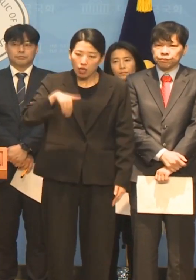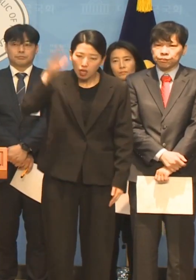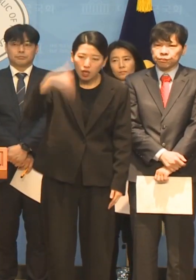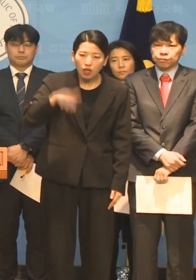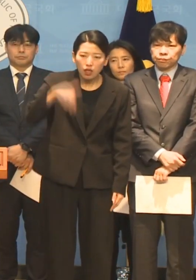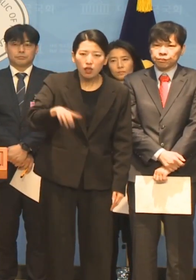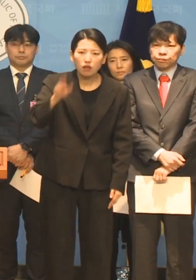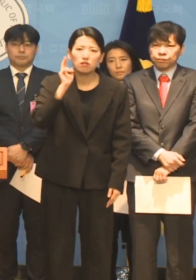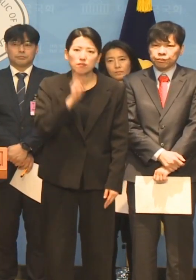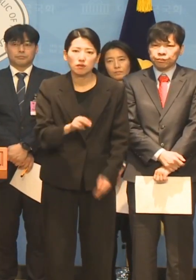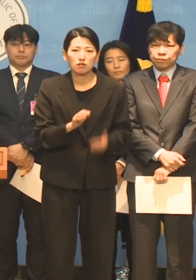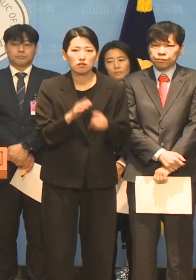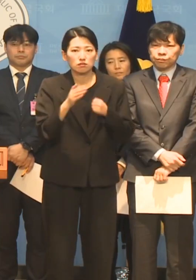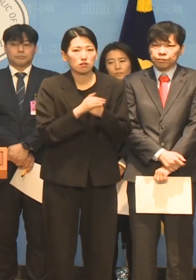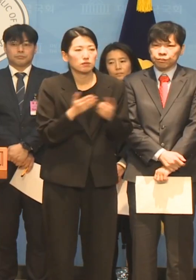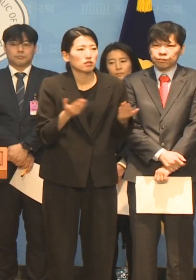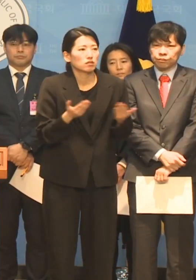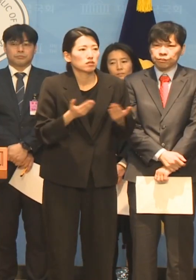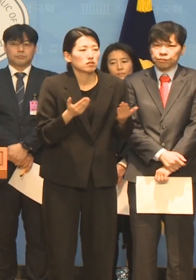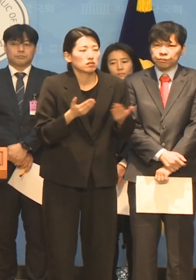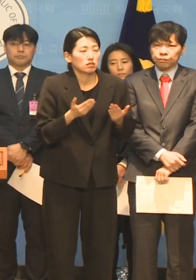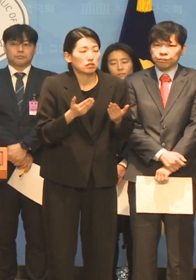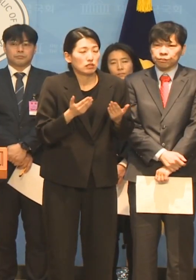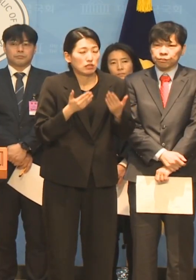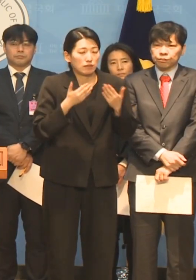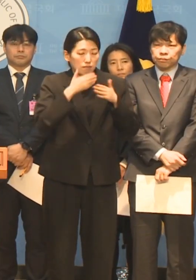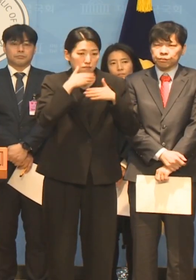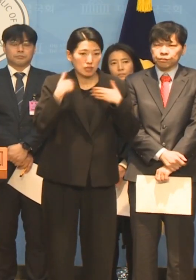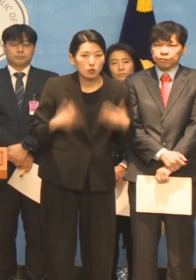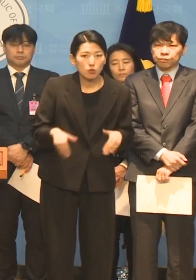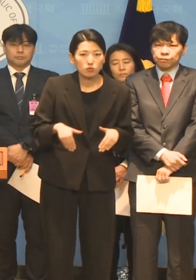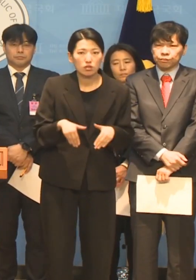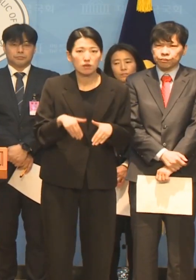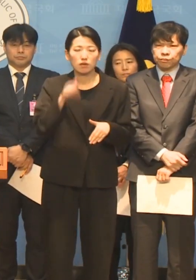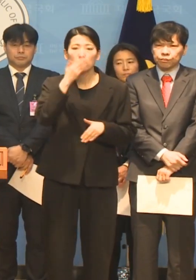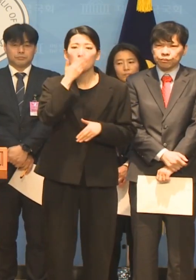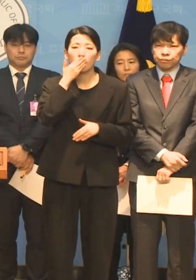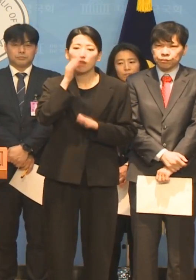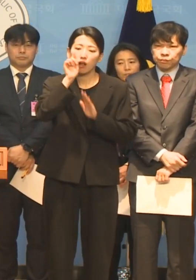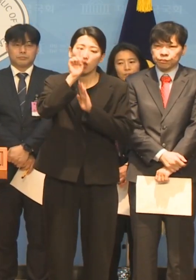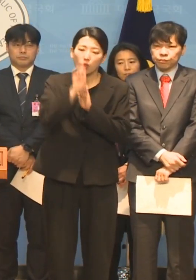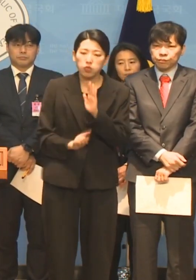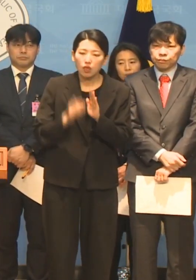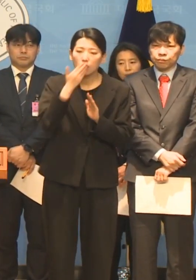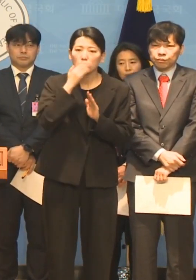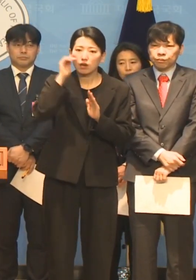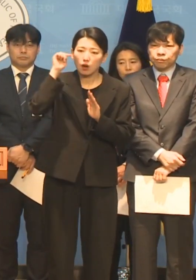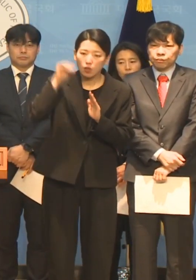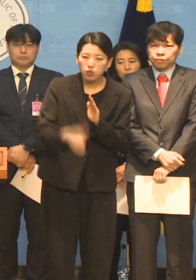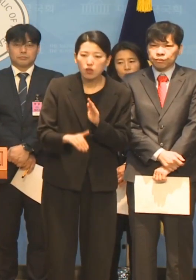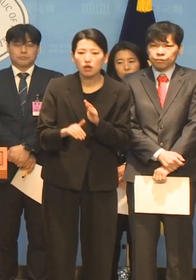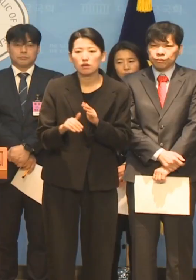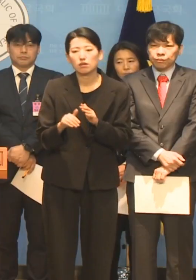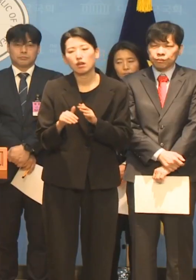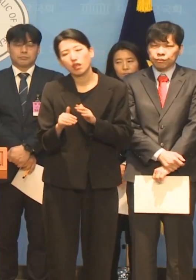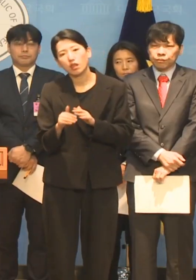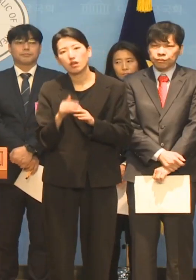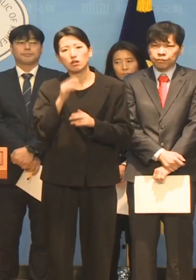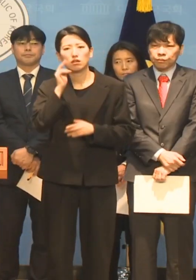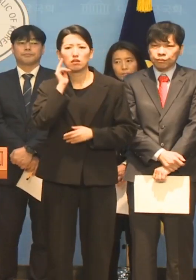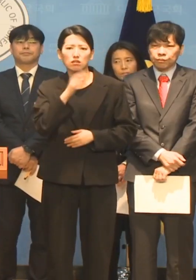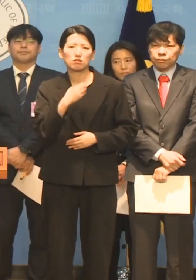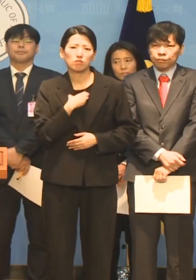하게 되면 저혈당의 위험이 있습니다. 하지만 그 사실을 아는 사람이 많지 않고 이런 것들이 정책에도